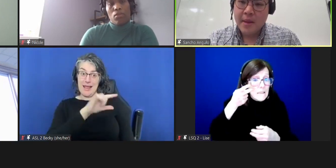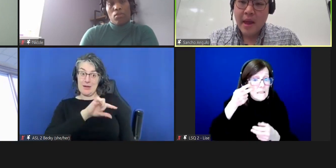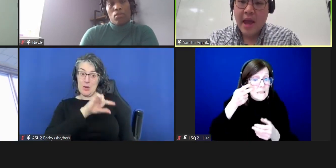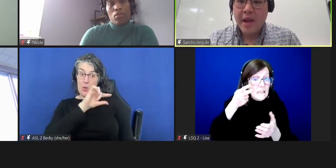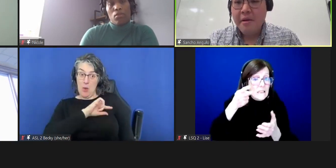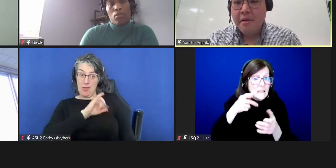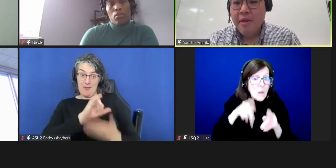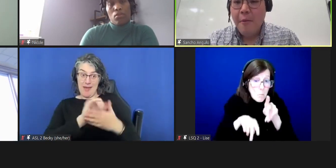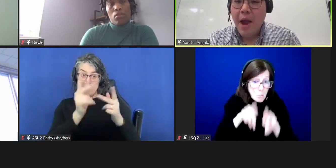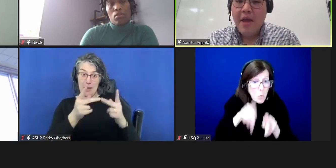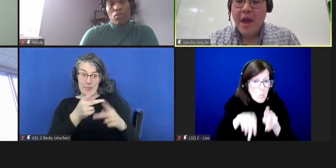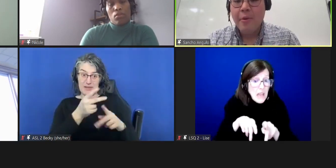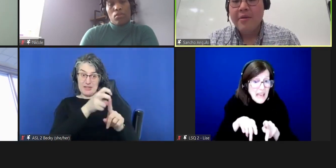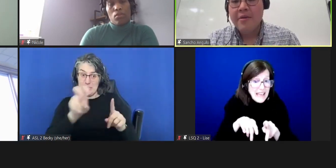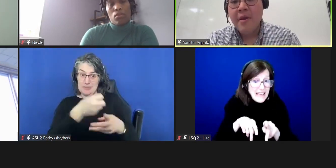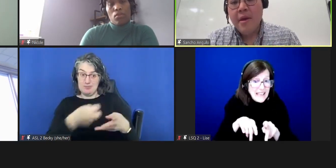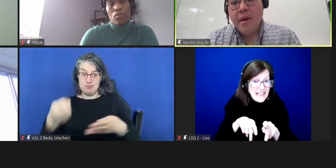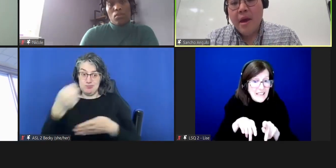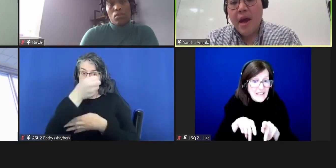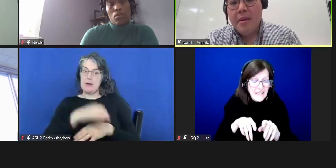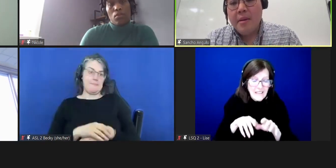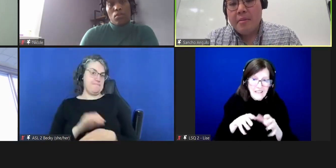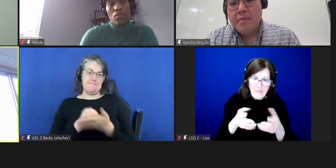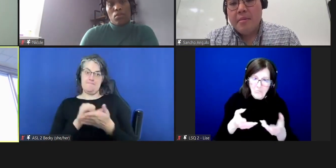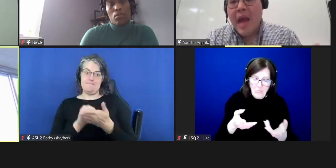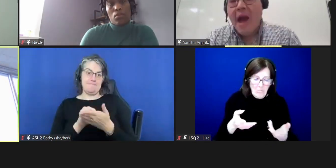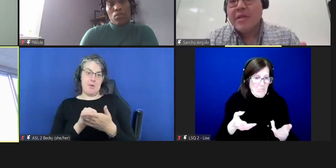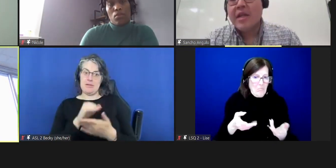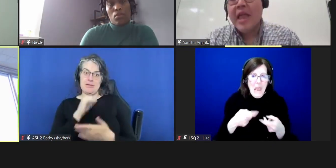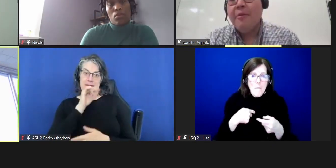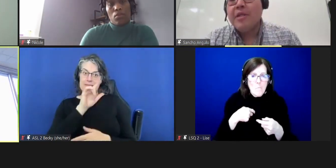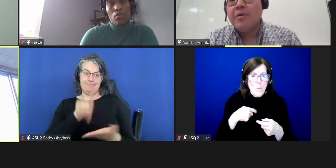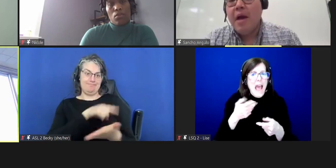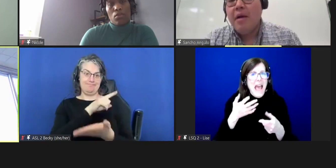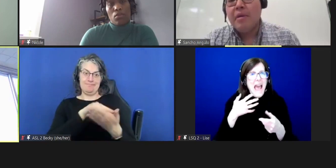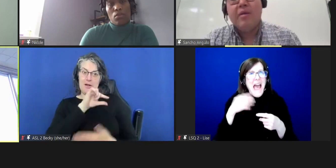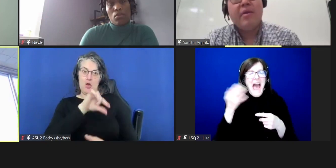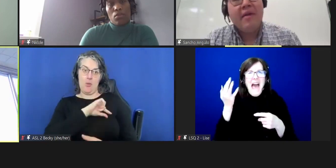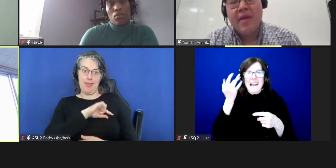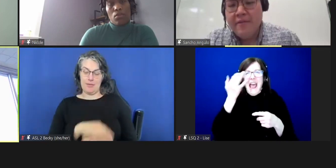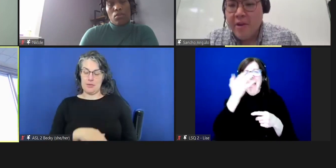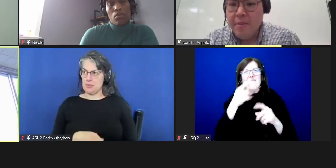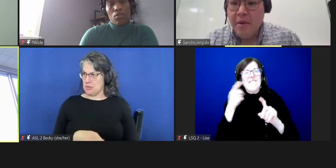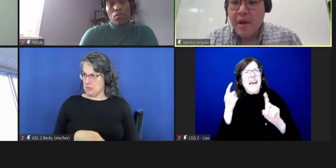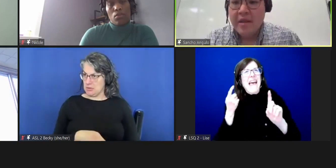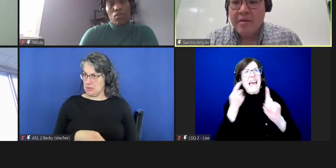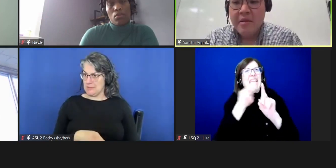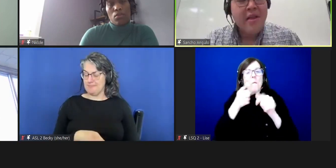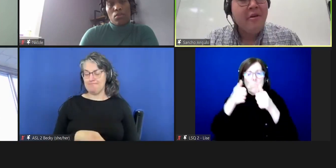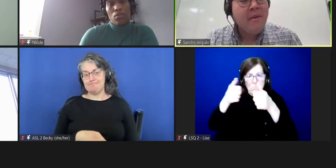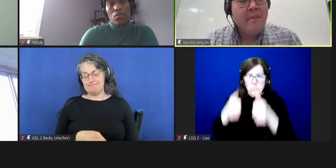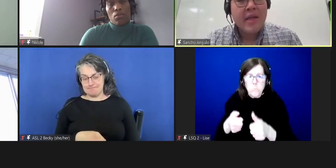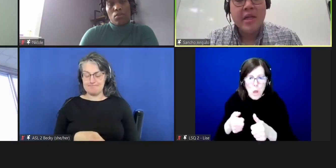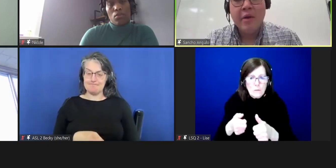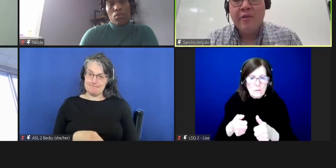que je serais mal placé pour me qualifier pour le poste auquel j'aspirais. Et donc,